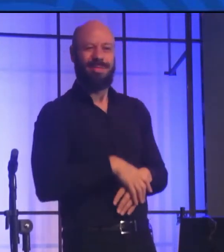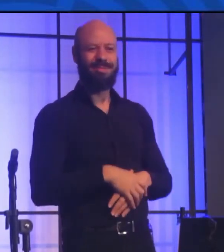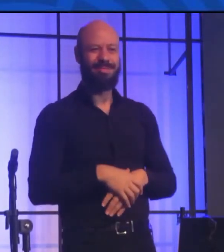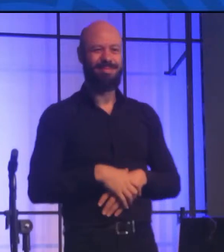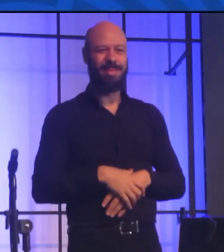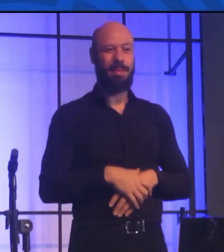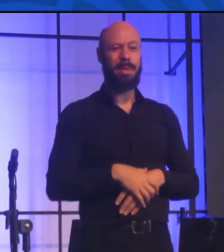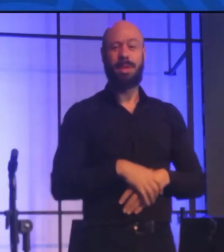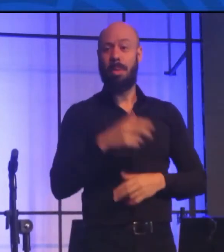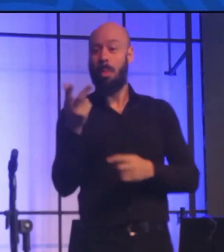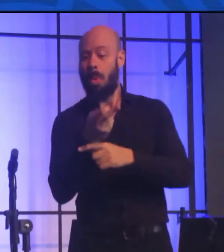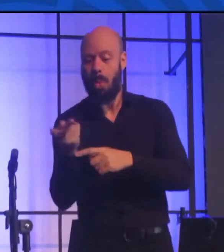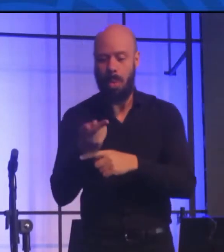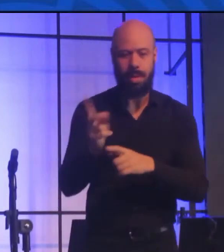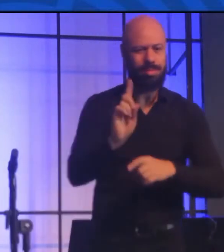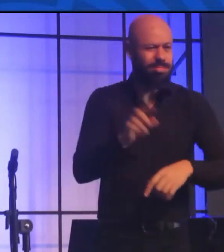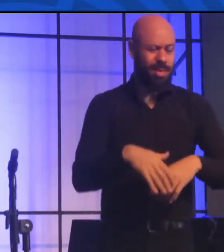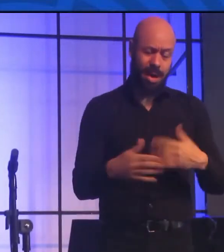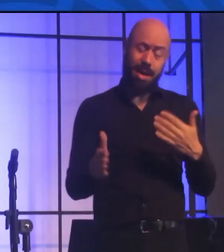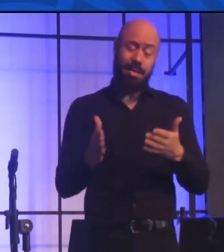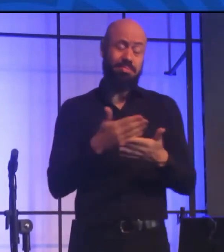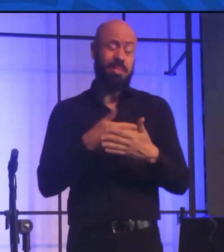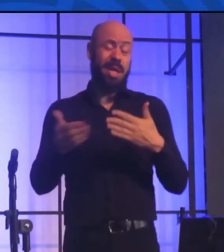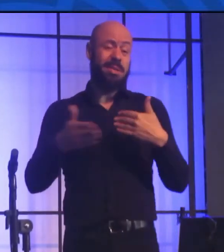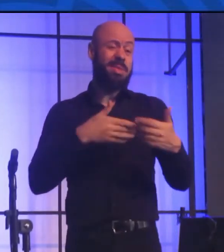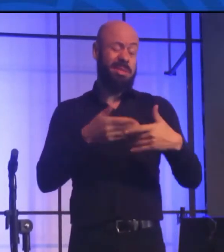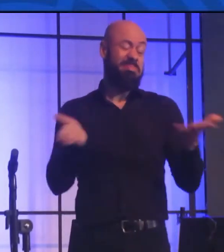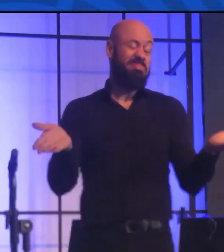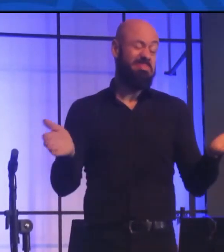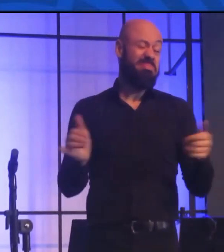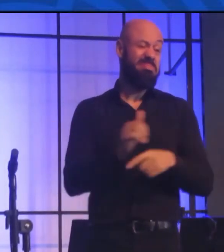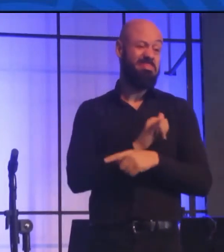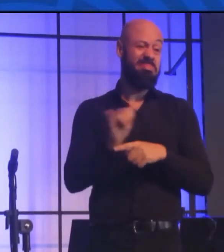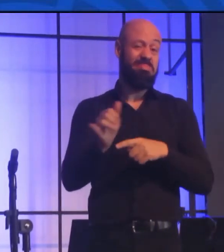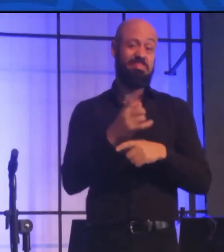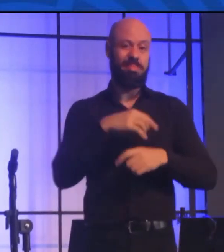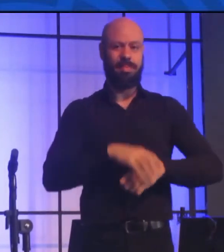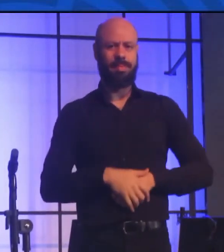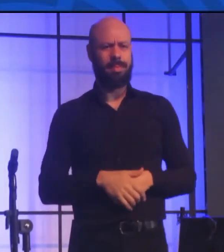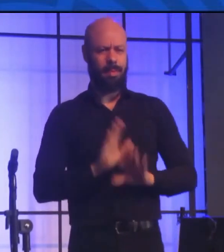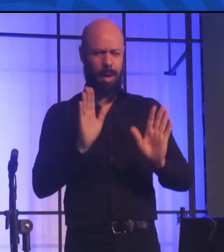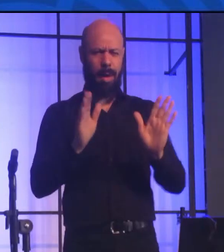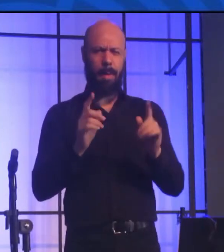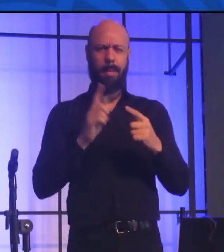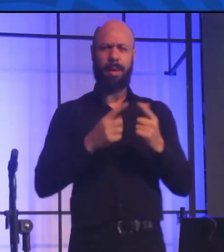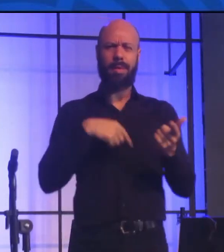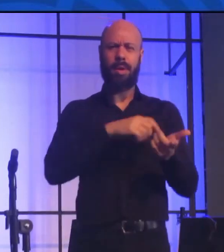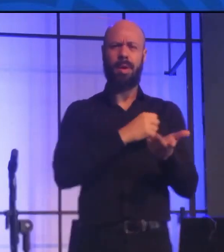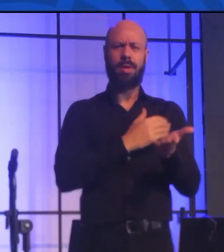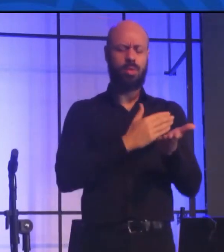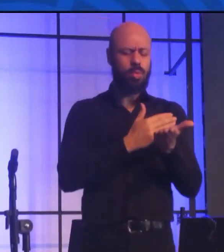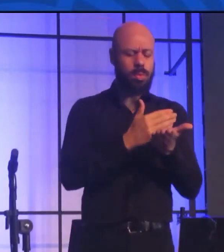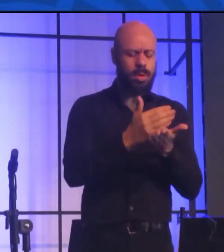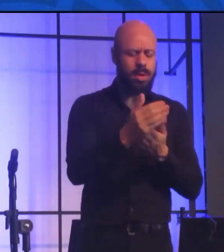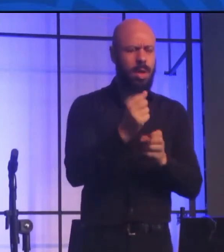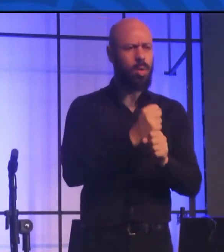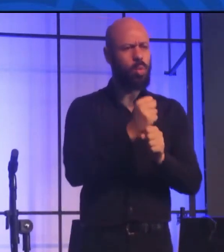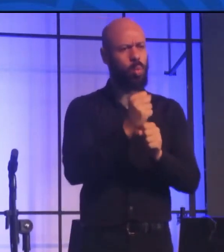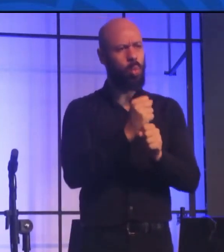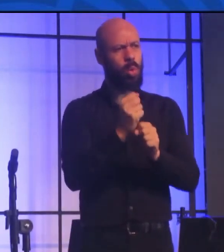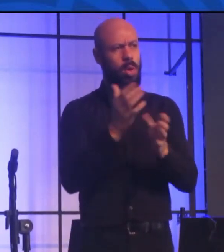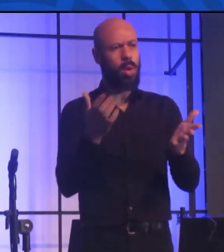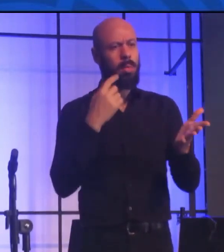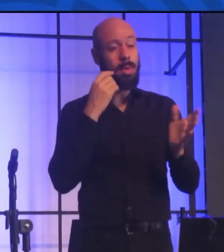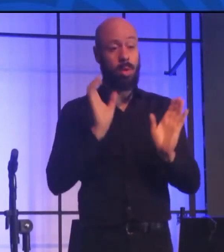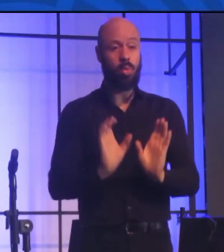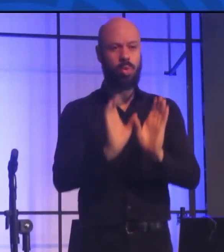simples. Por que que estamos começando o nosso ano? Por que que hoje, nesse culto de ceia, eu estou trazendo a você